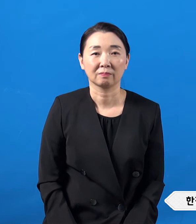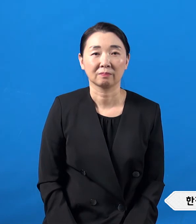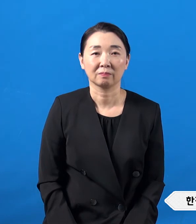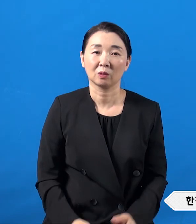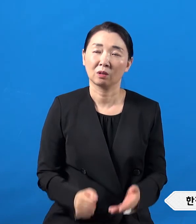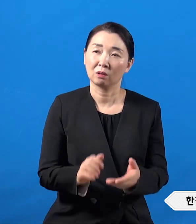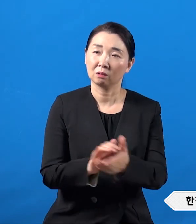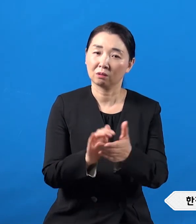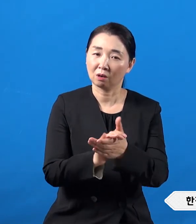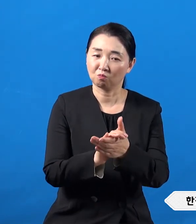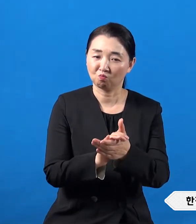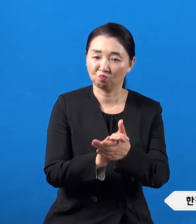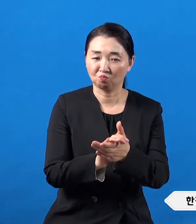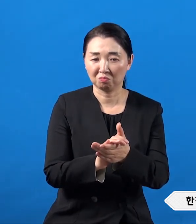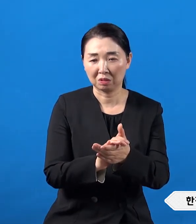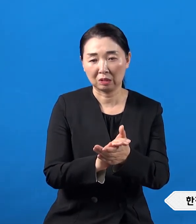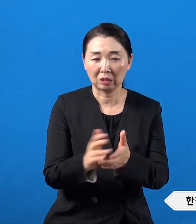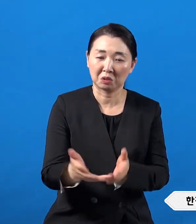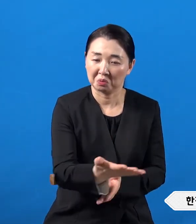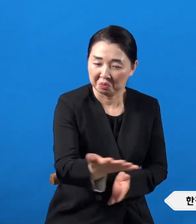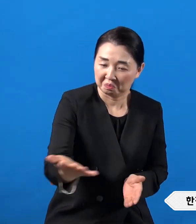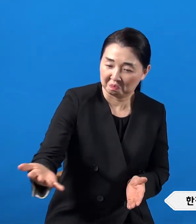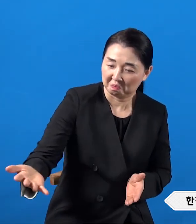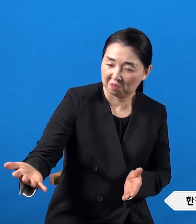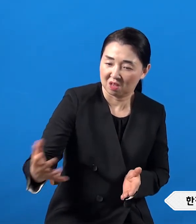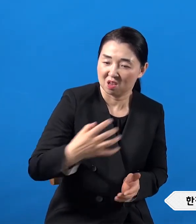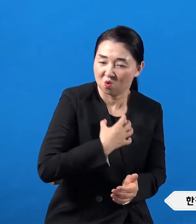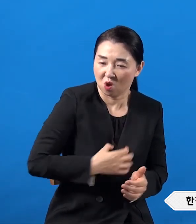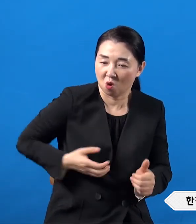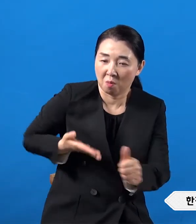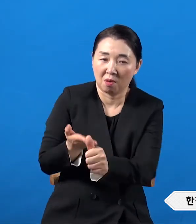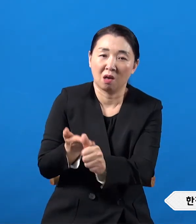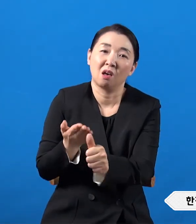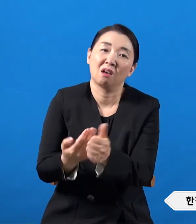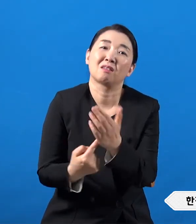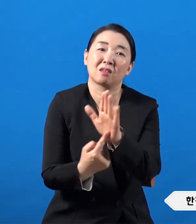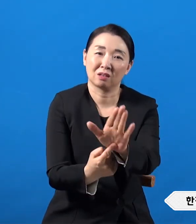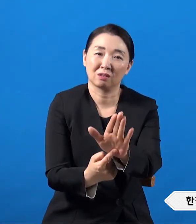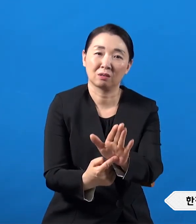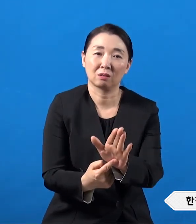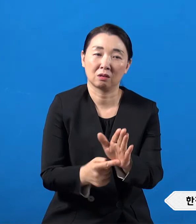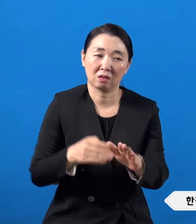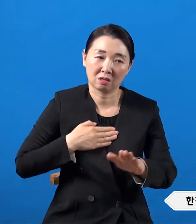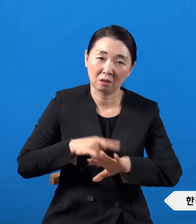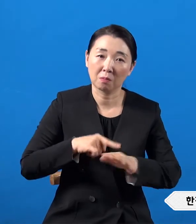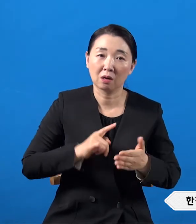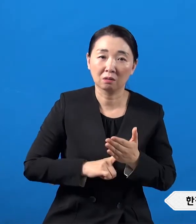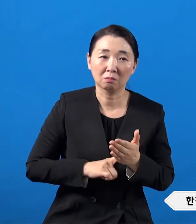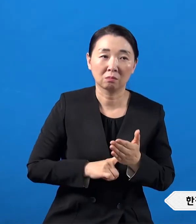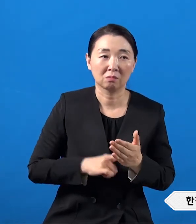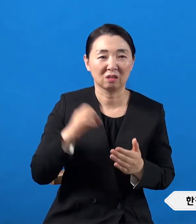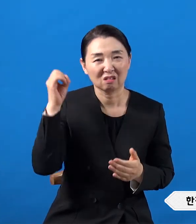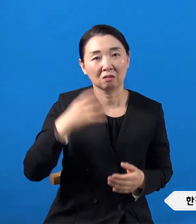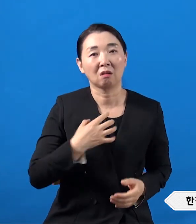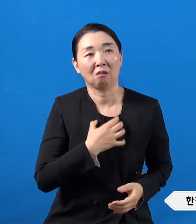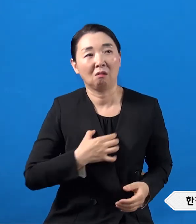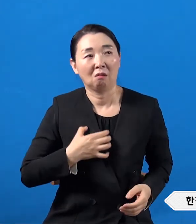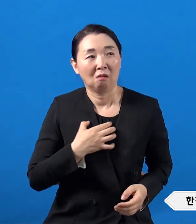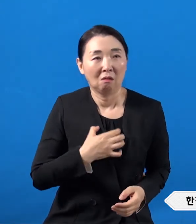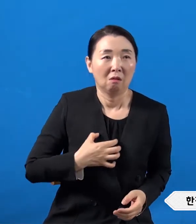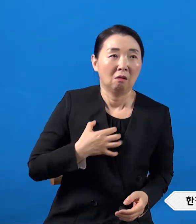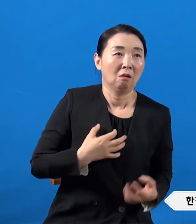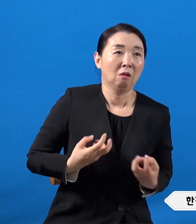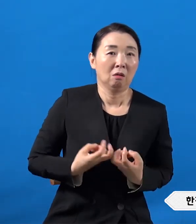그러니까 다른 친구들을 괴롭히는 그런 것으로 나타났습니다. 그냥 자기 마음이 그냥